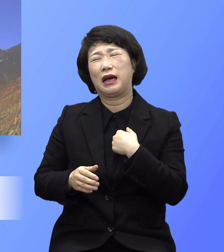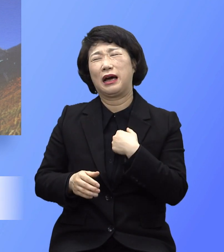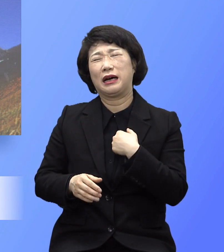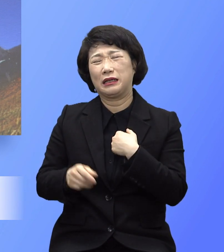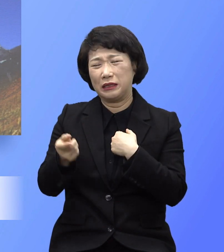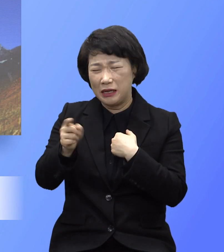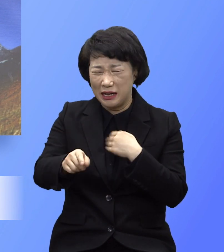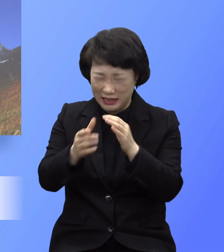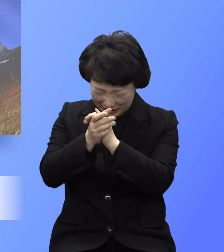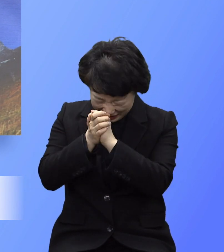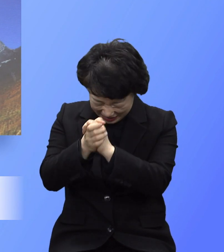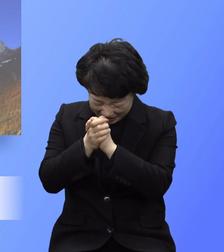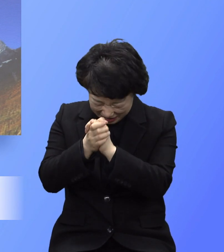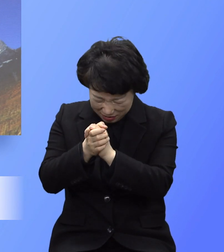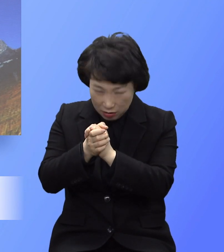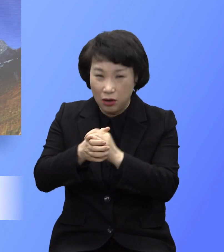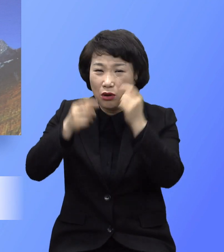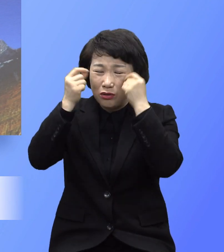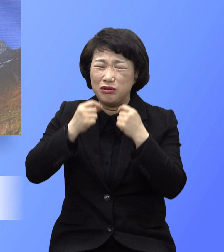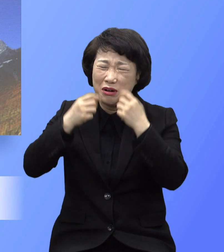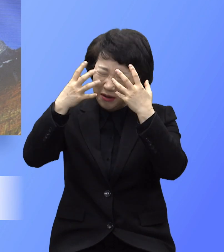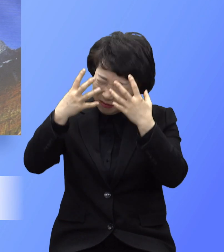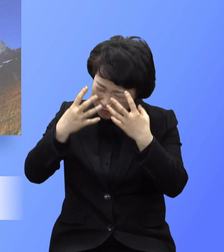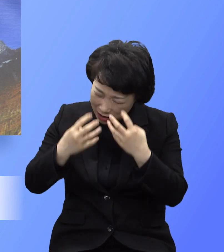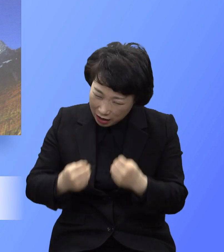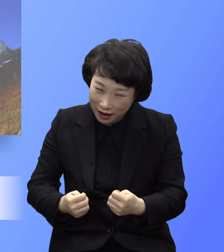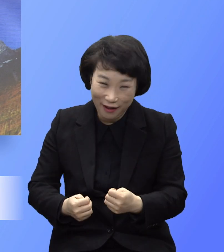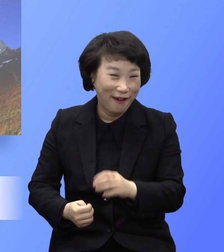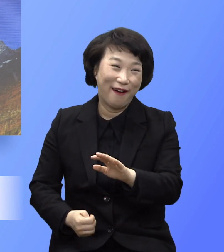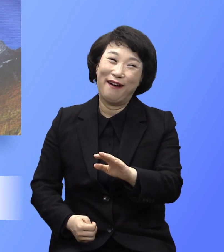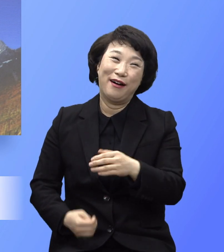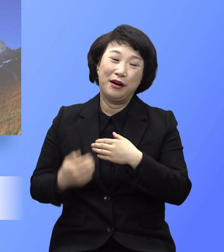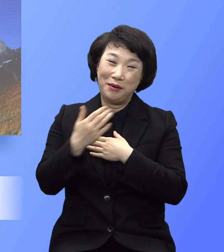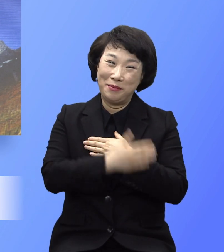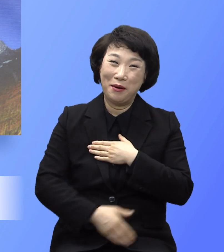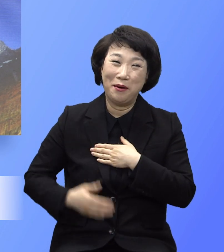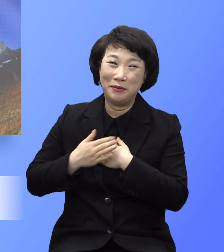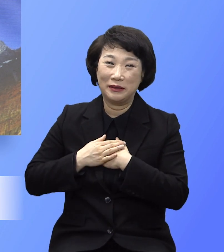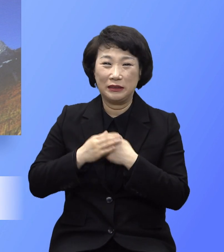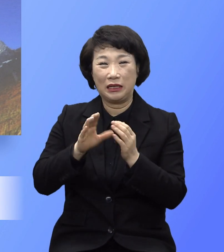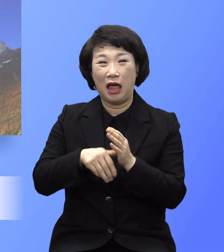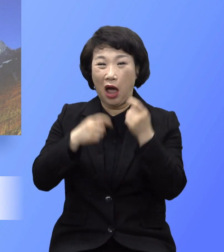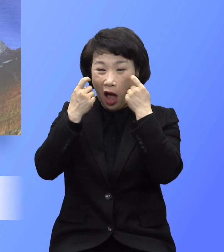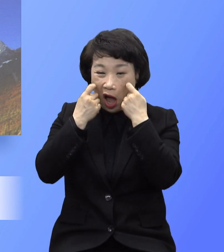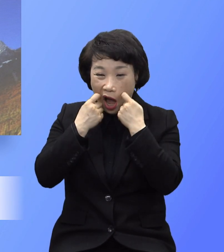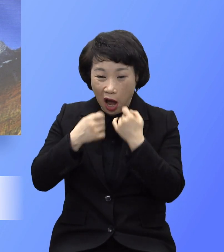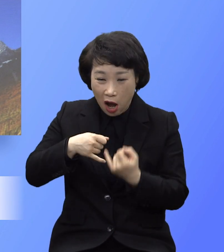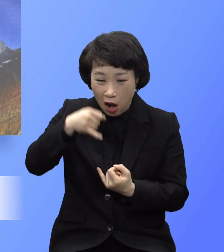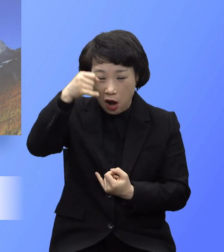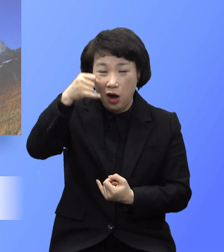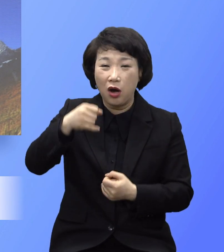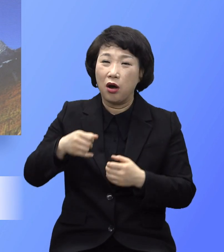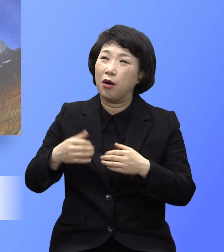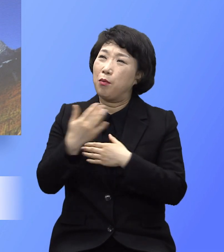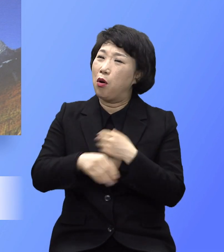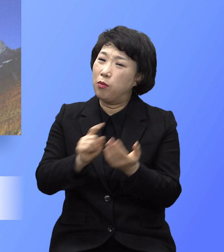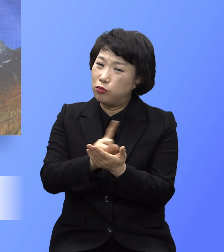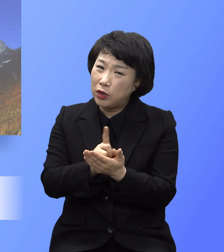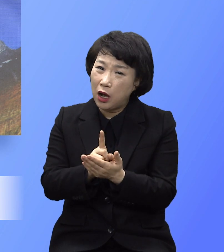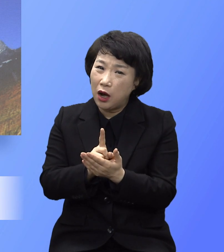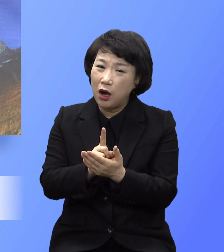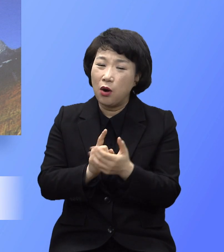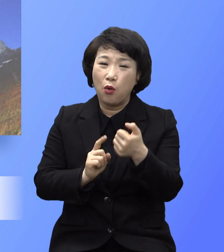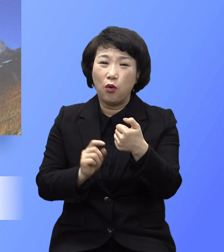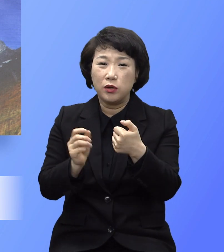나는 그렇게 많이 울어봤을까요? 내 몸이 그때 삐쭉 말라서 50kg 왔다 갔다